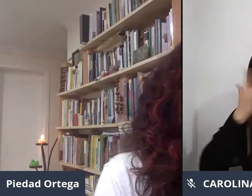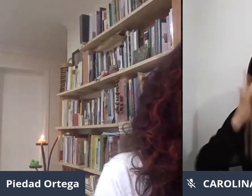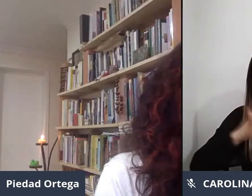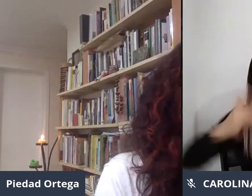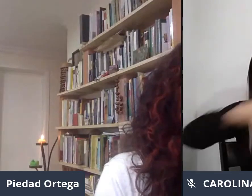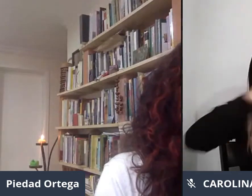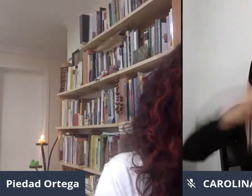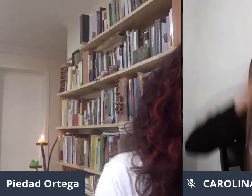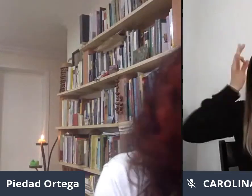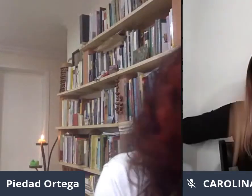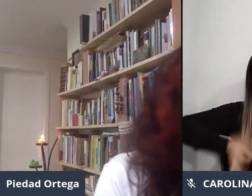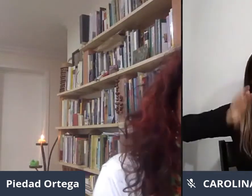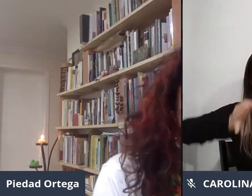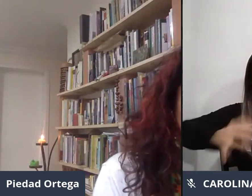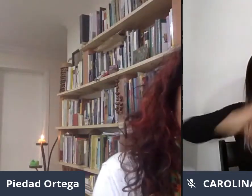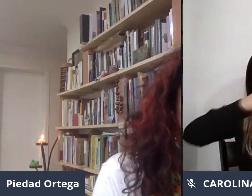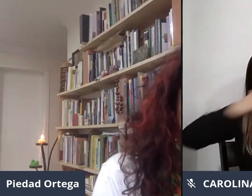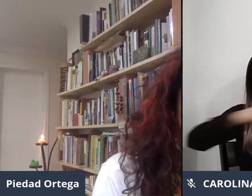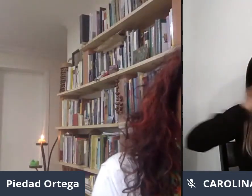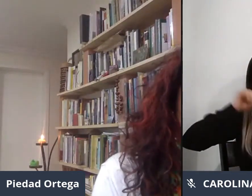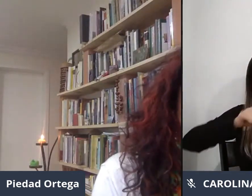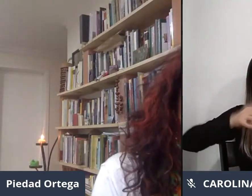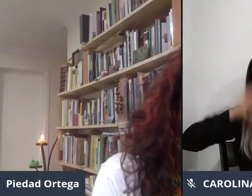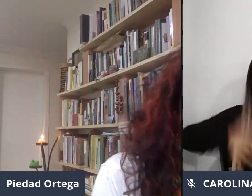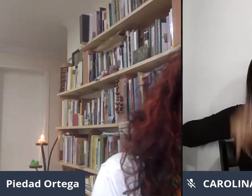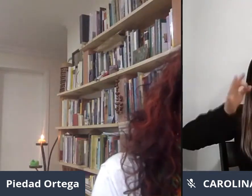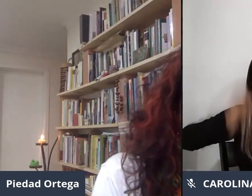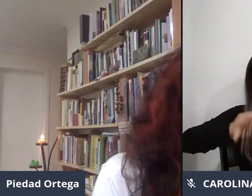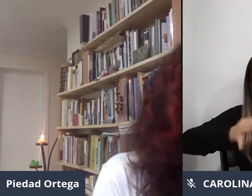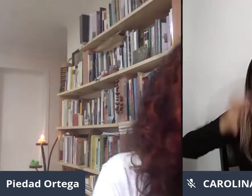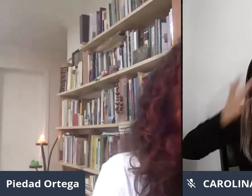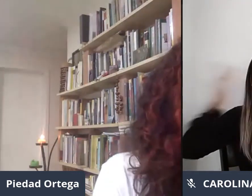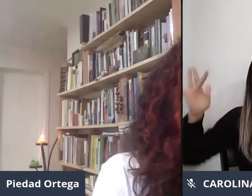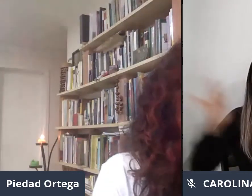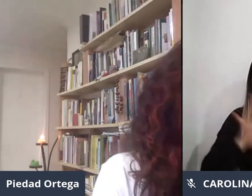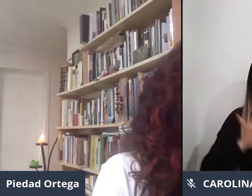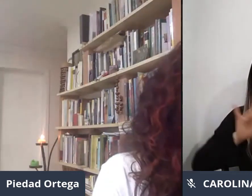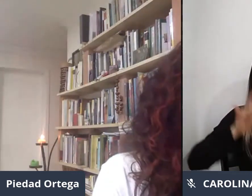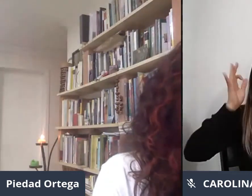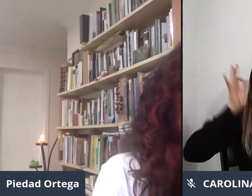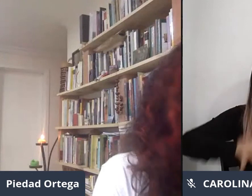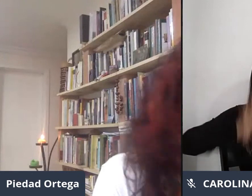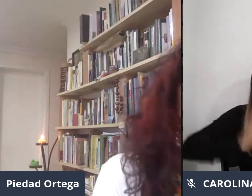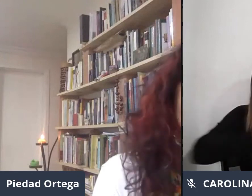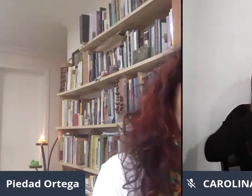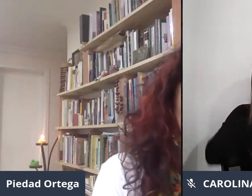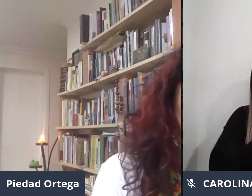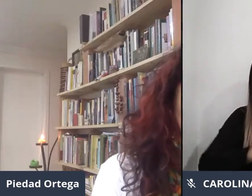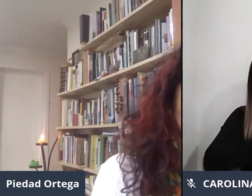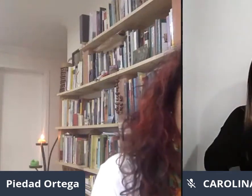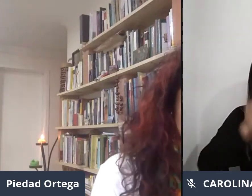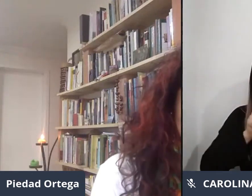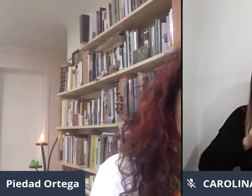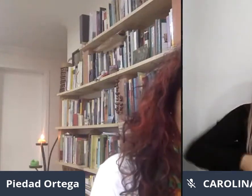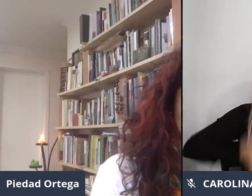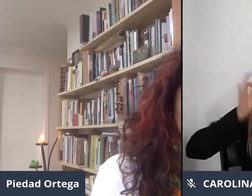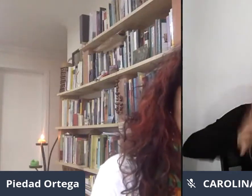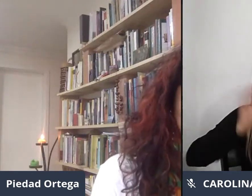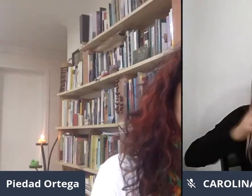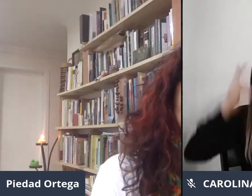de justicia, estamos nombrando también una justicia curricular, una justicia cognitiva, una